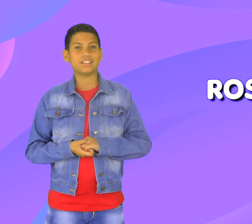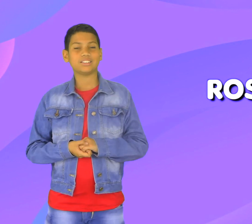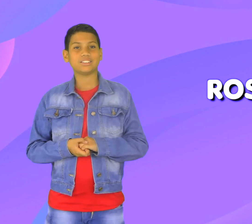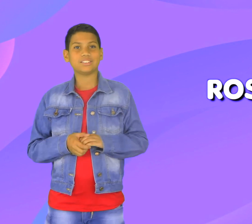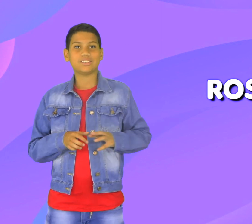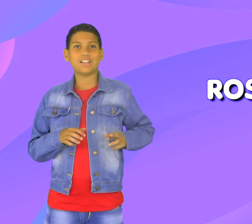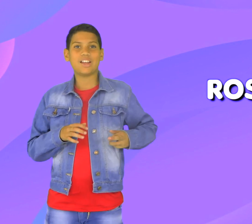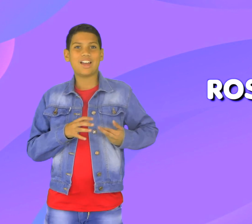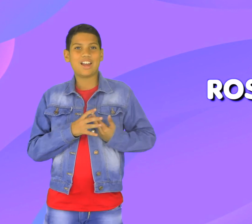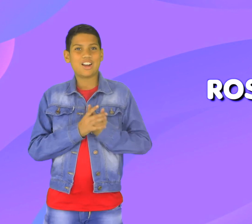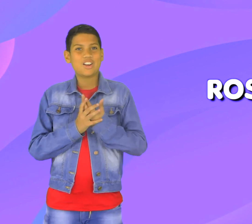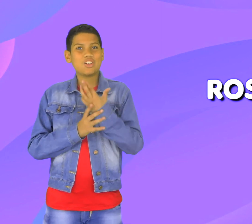Rosas.